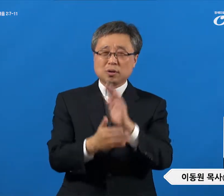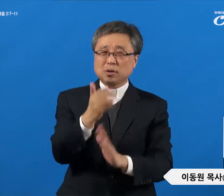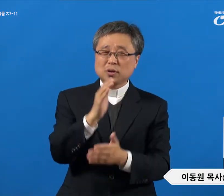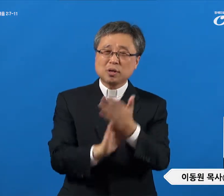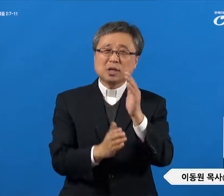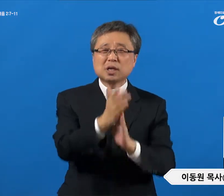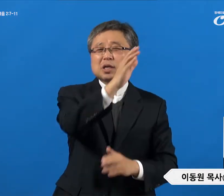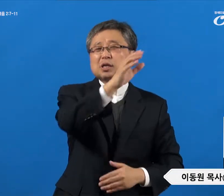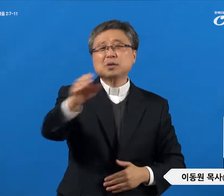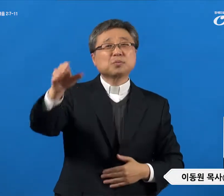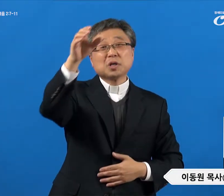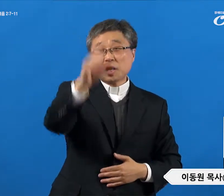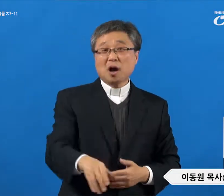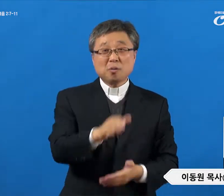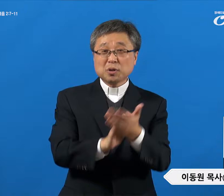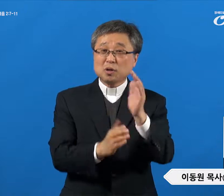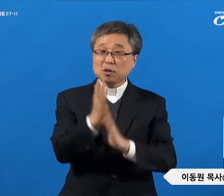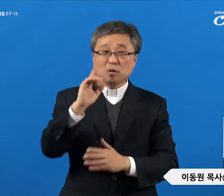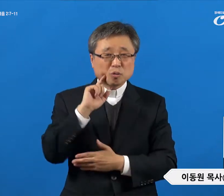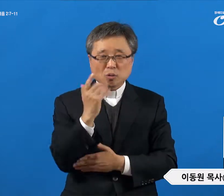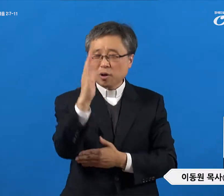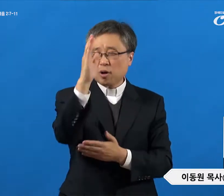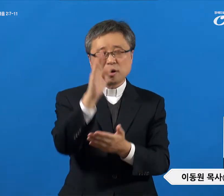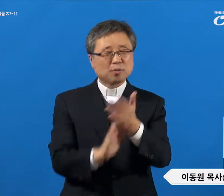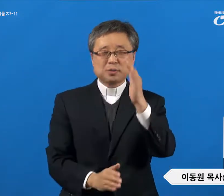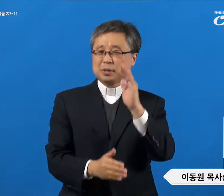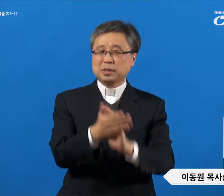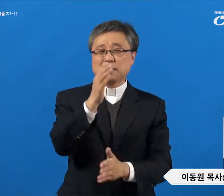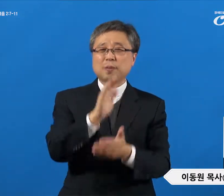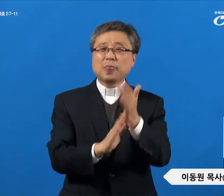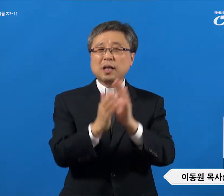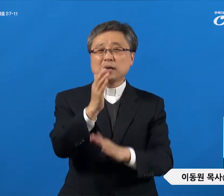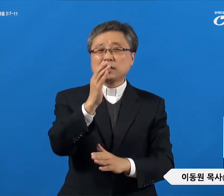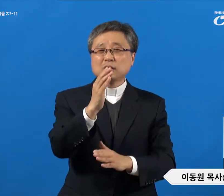있잖아요. 순종이 없이 축복은 없습니다.